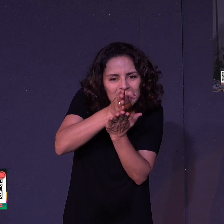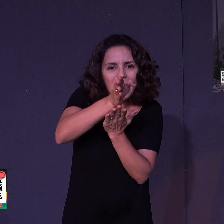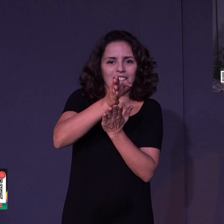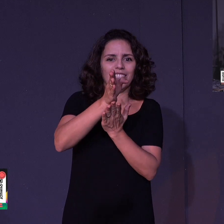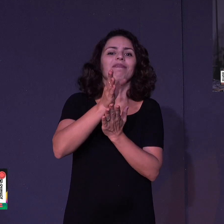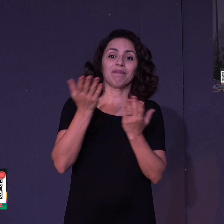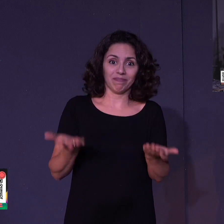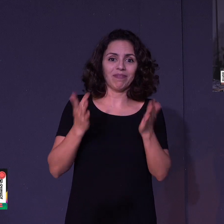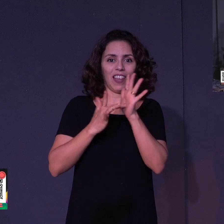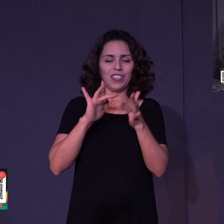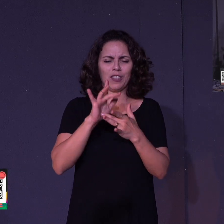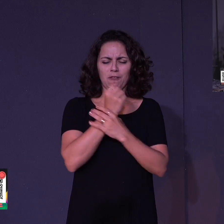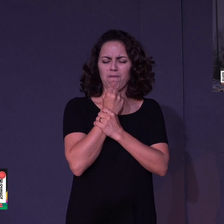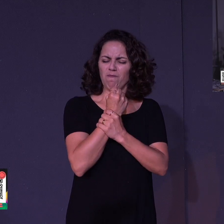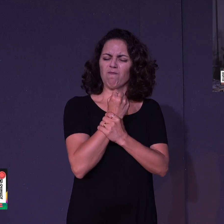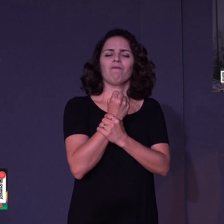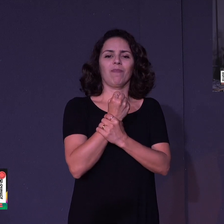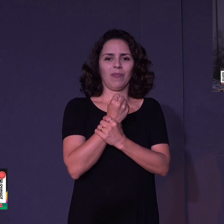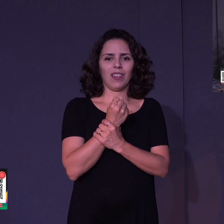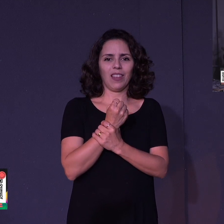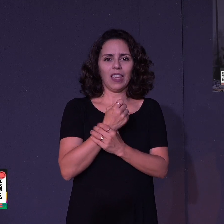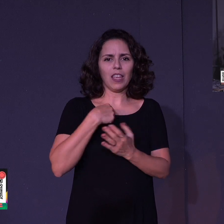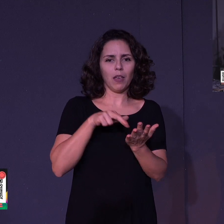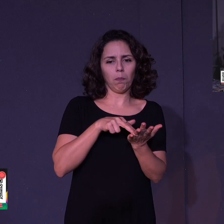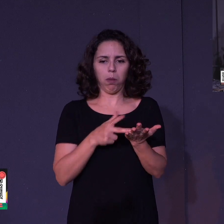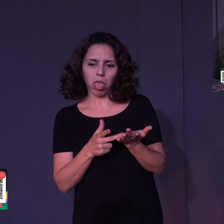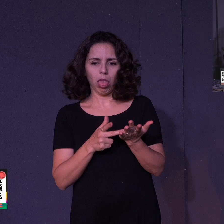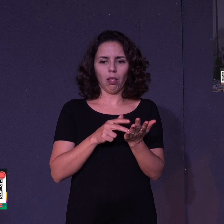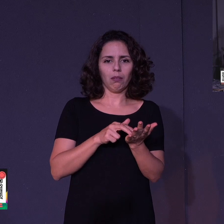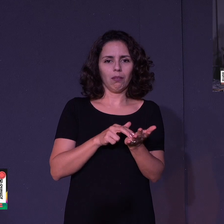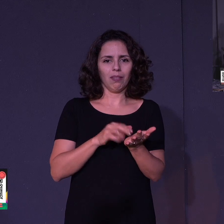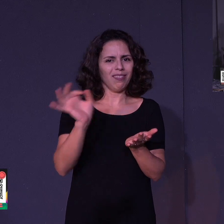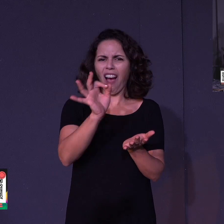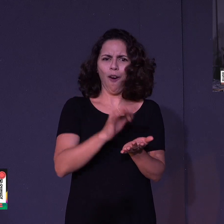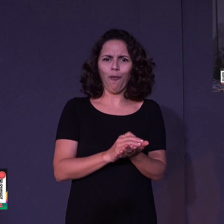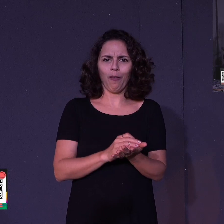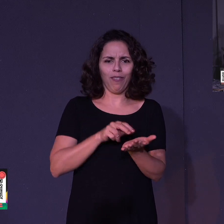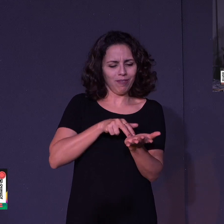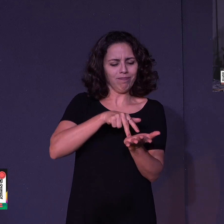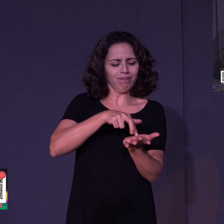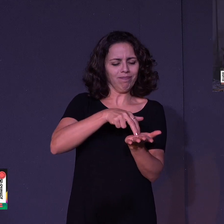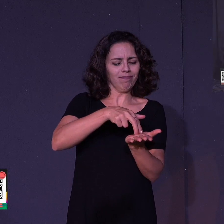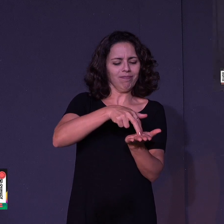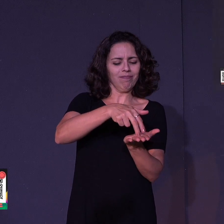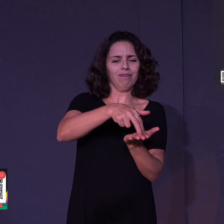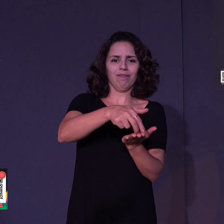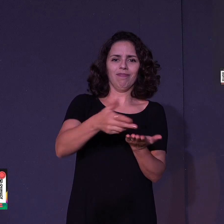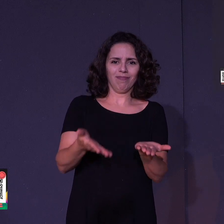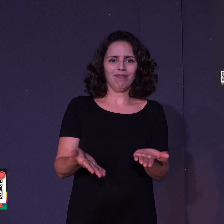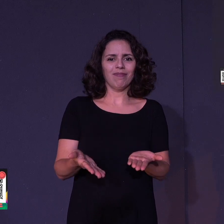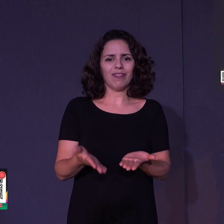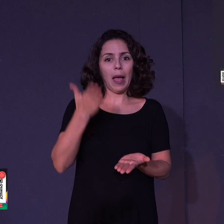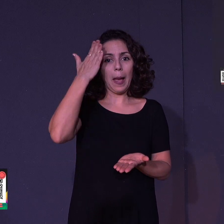vai permitir com que eu caminhe em paz e eu não tropece. É assim que nós temos que caminhar. Ainda, Provérbios capítulo